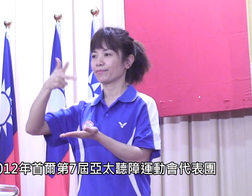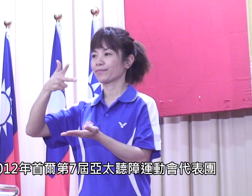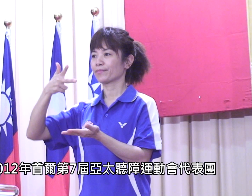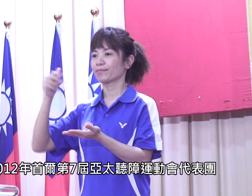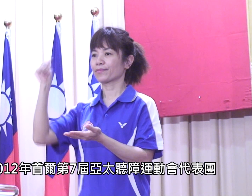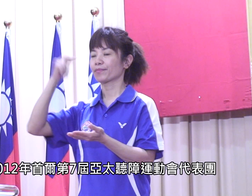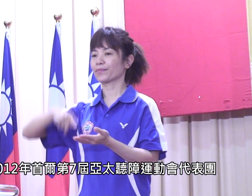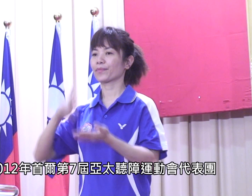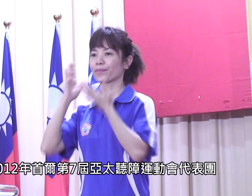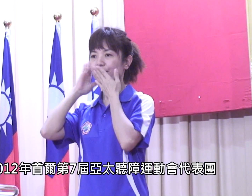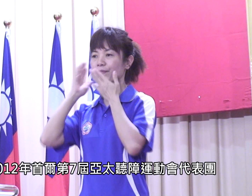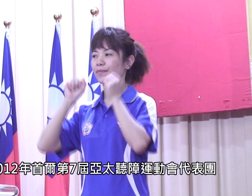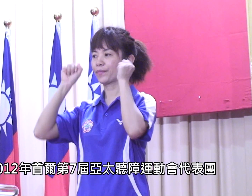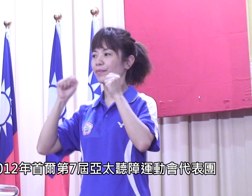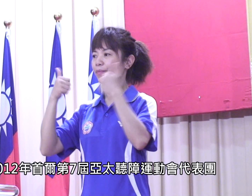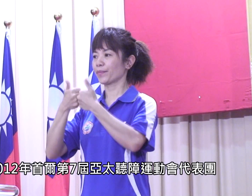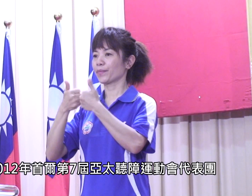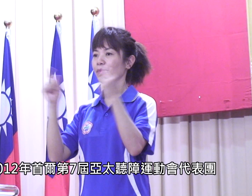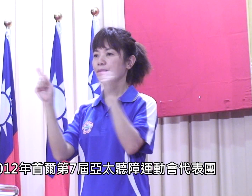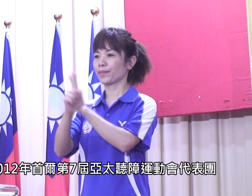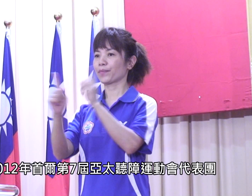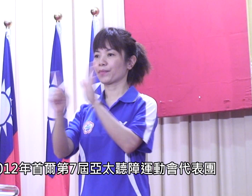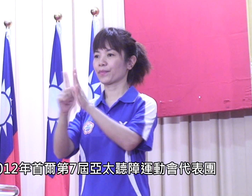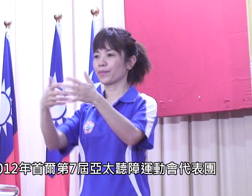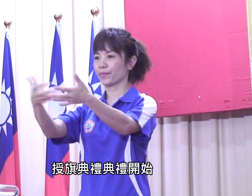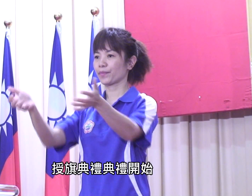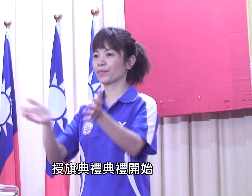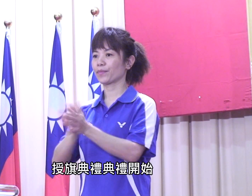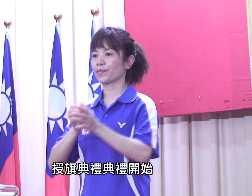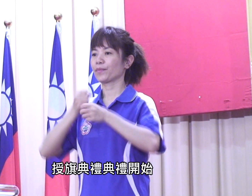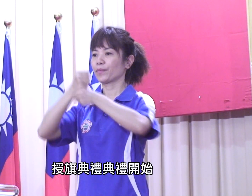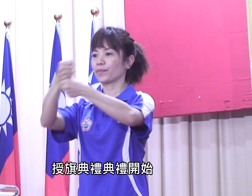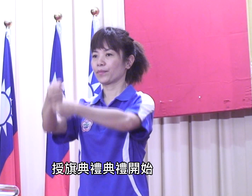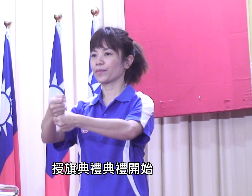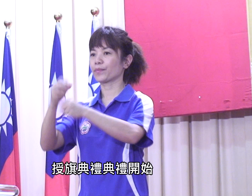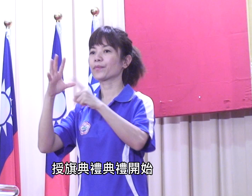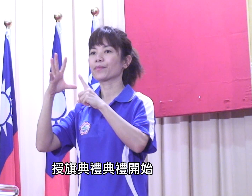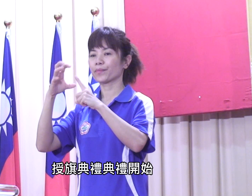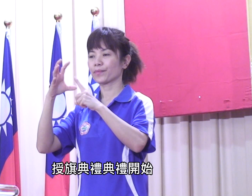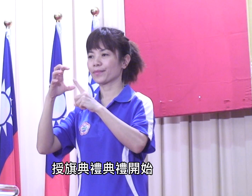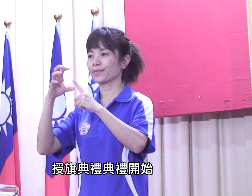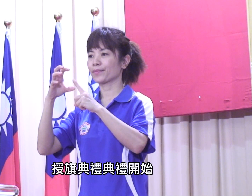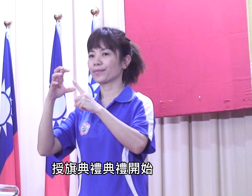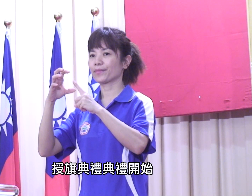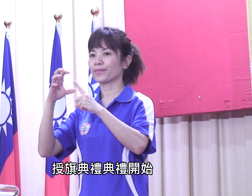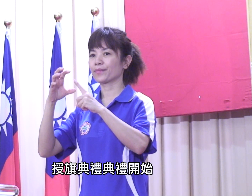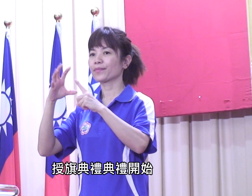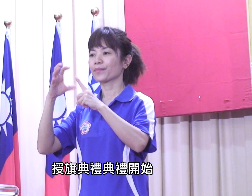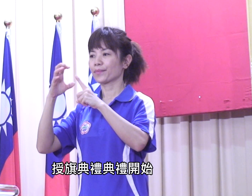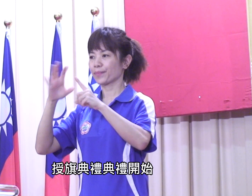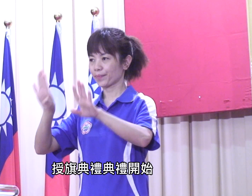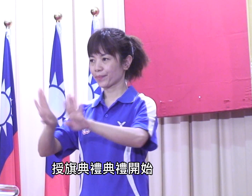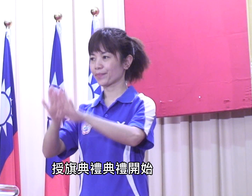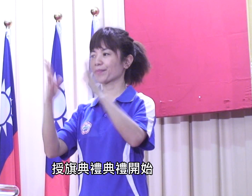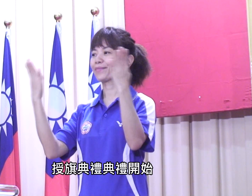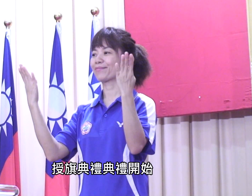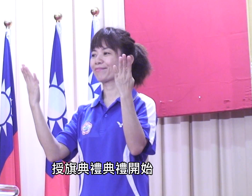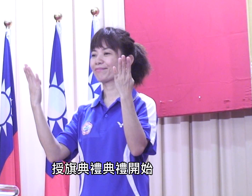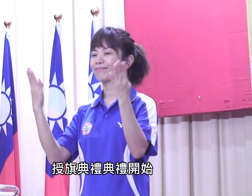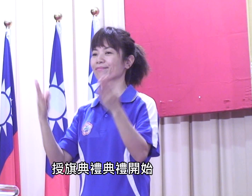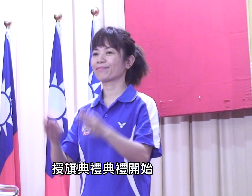届亚太听障运动会代表团授旗典礼，典礼开